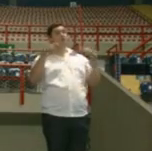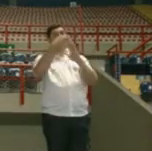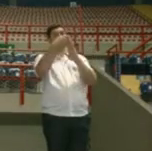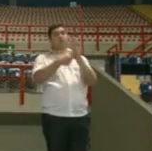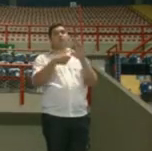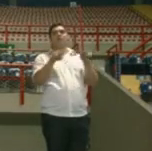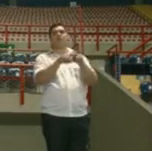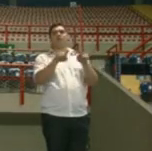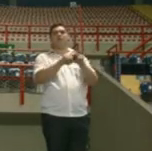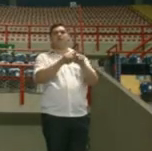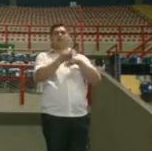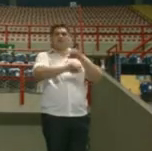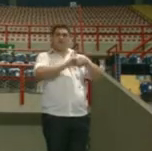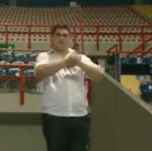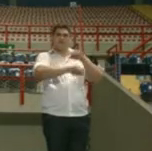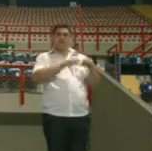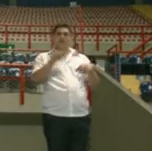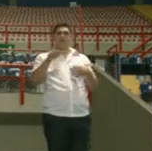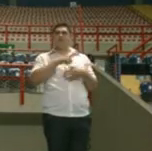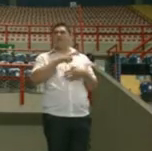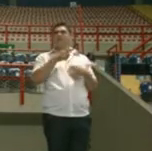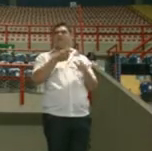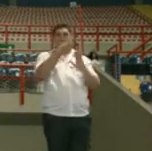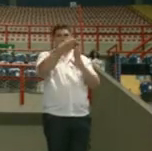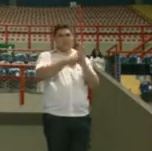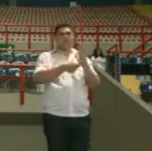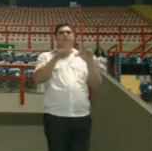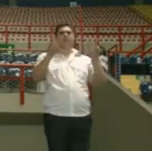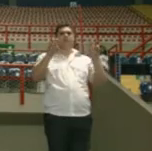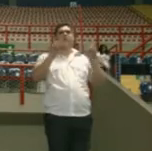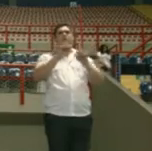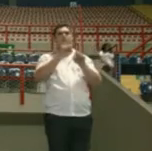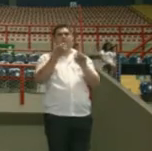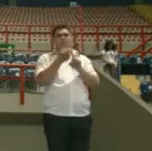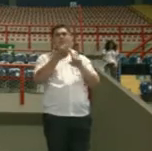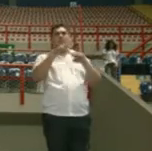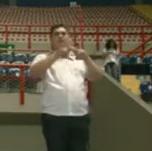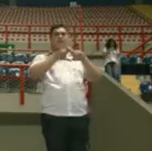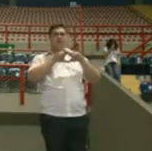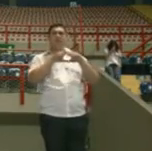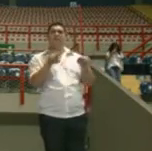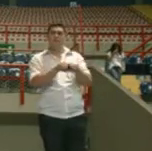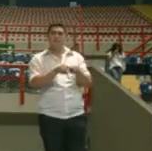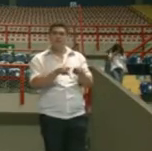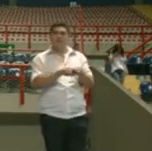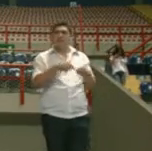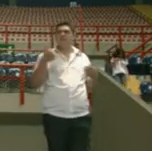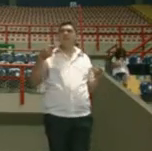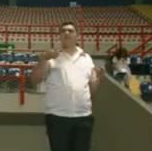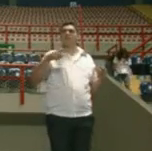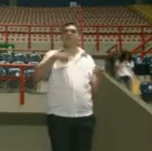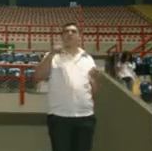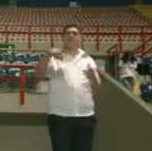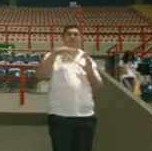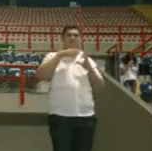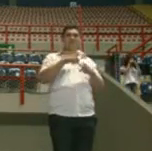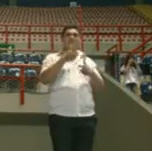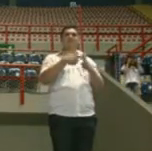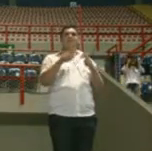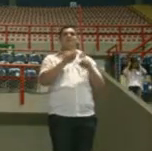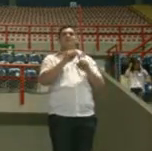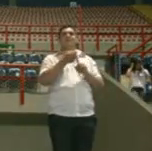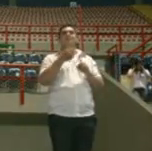redação, gente. E vocês já perceberam que a redação do Enem tem muito tema social, tá? A terra é um problema social.